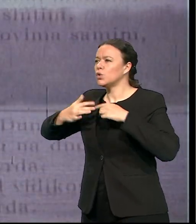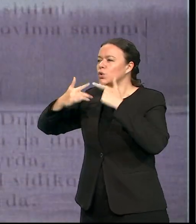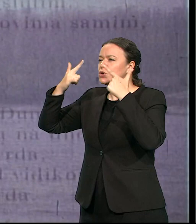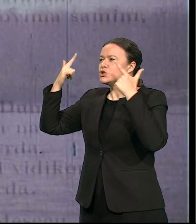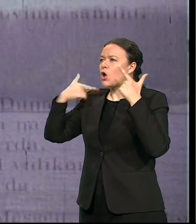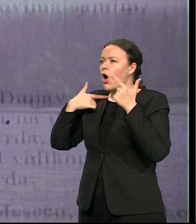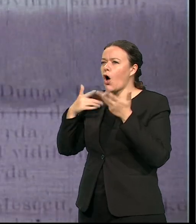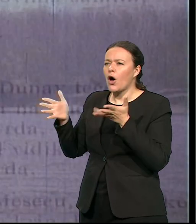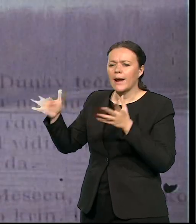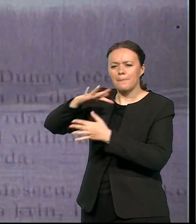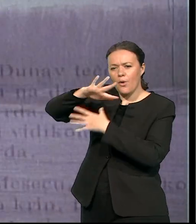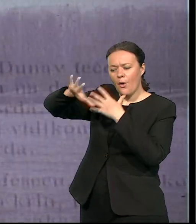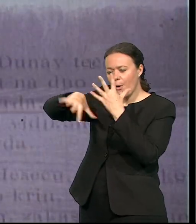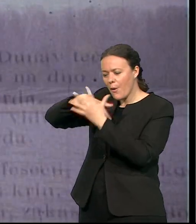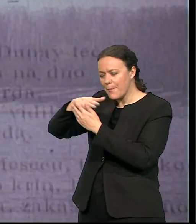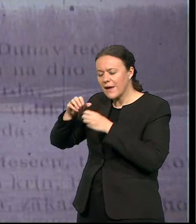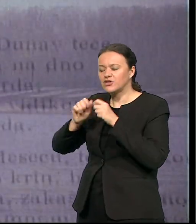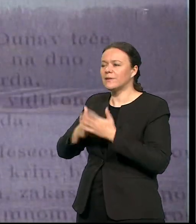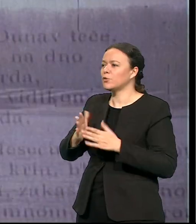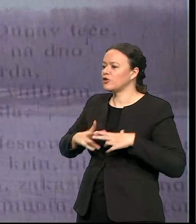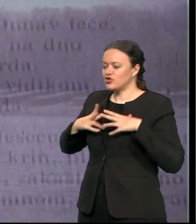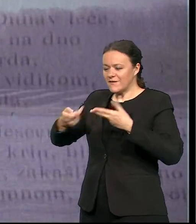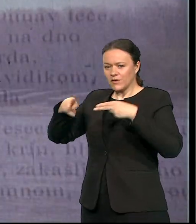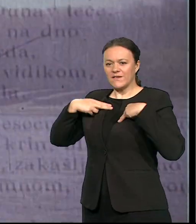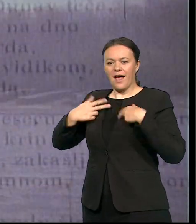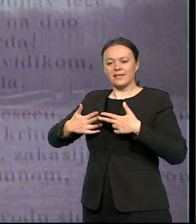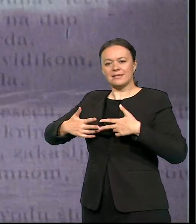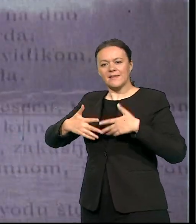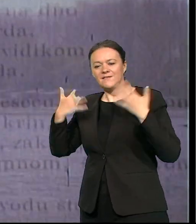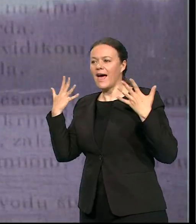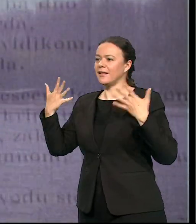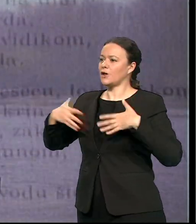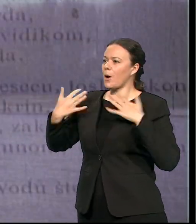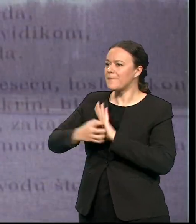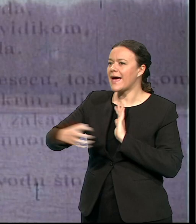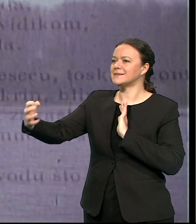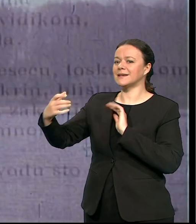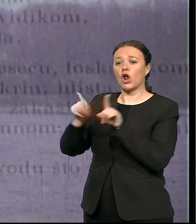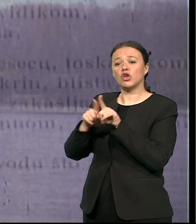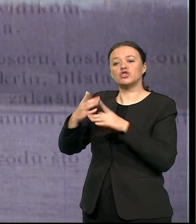vedro i beskrajno i kod nas nebo i senku Fruške gore.